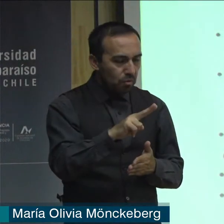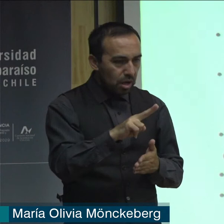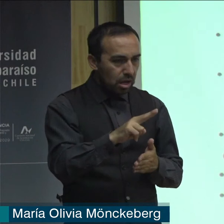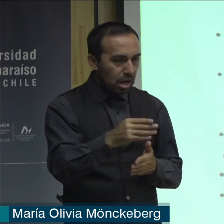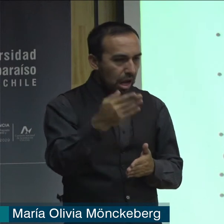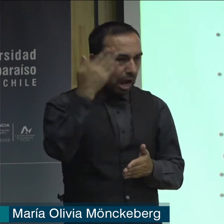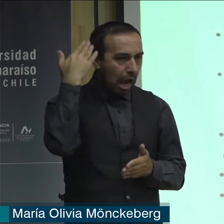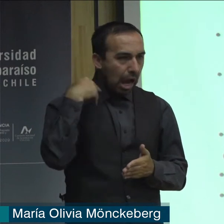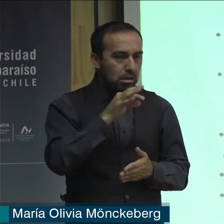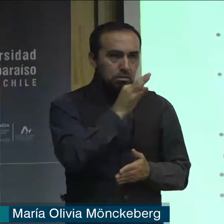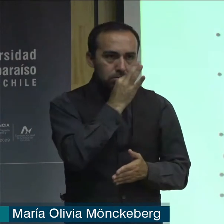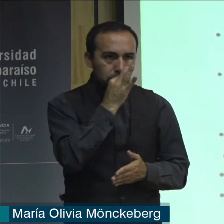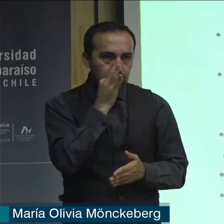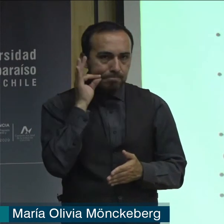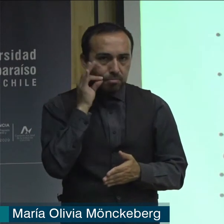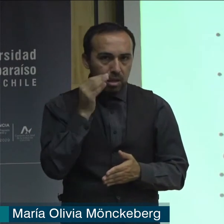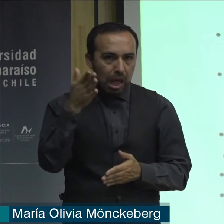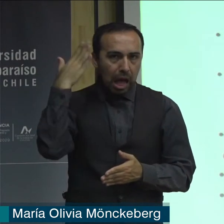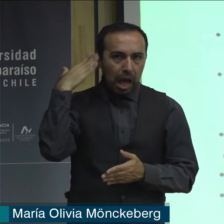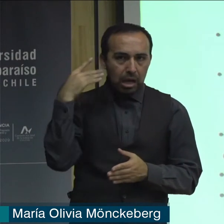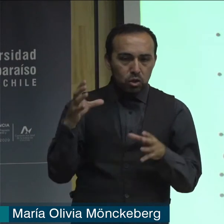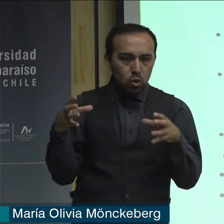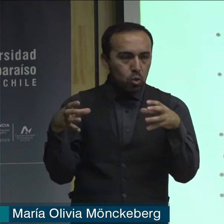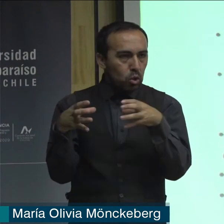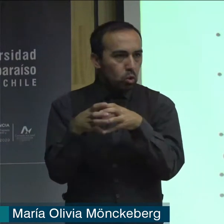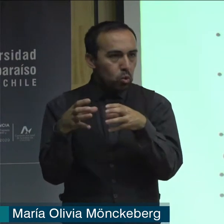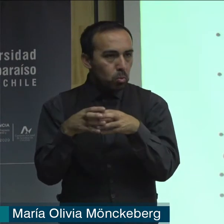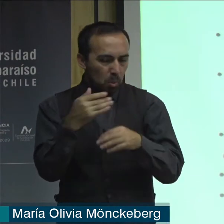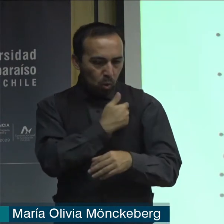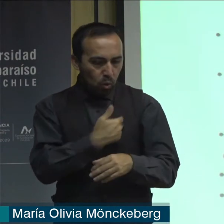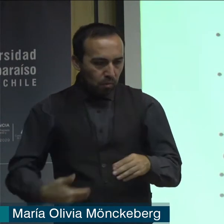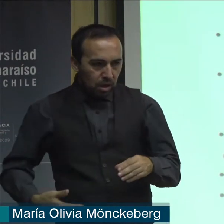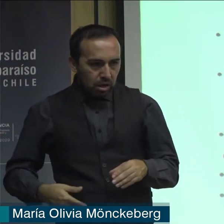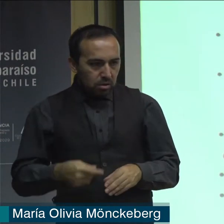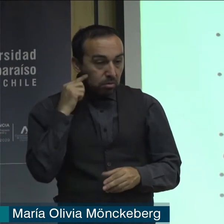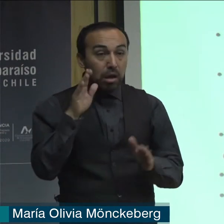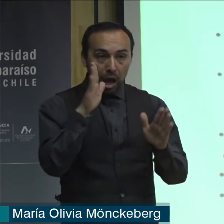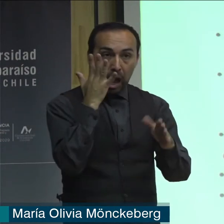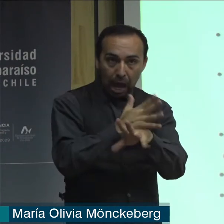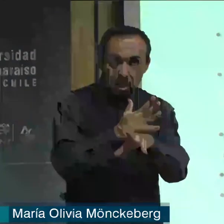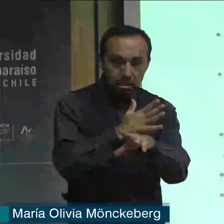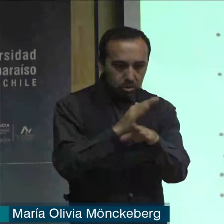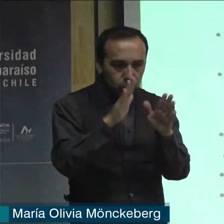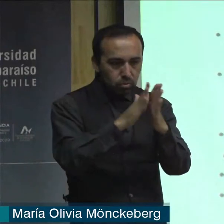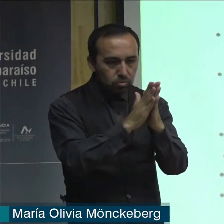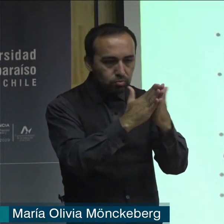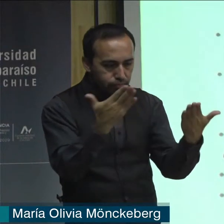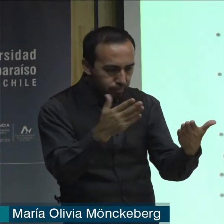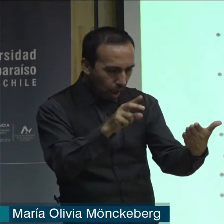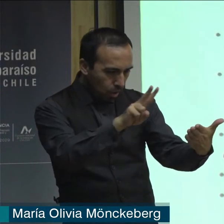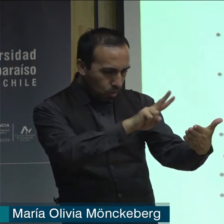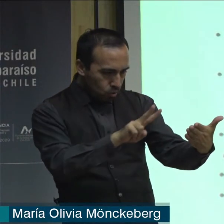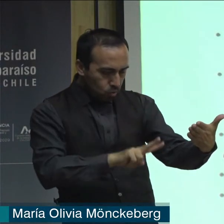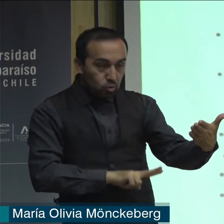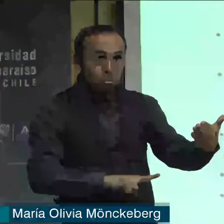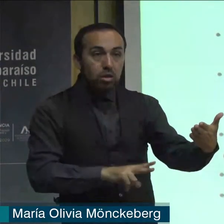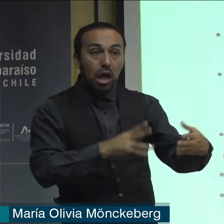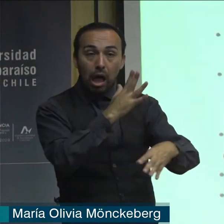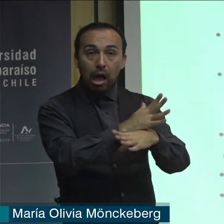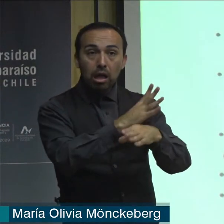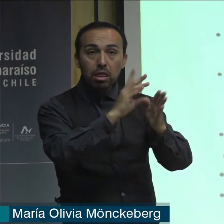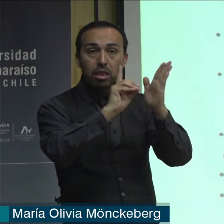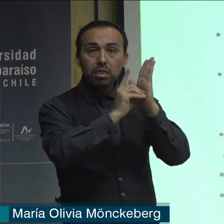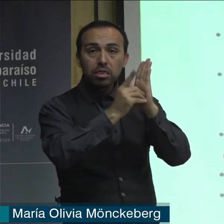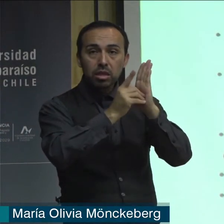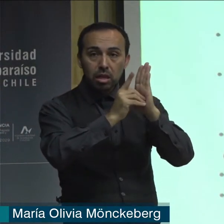que eran secretas de la junta de gobierno de todos esos años entonces es muy interesante están digitalizada